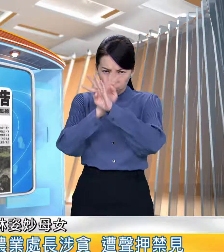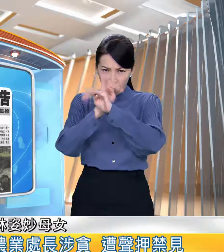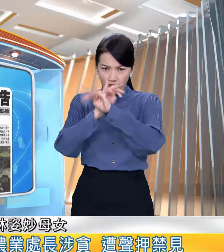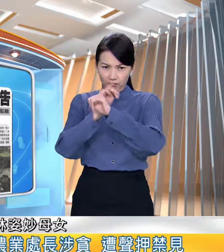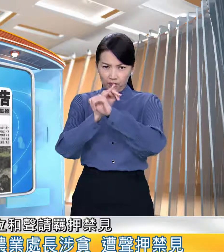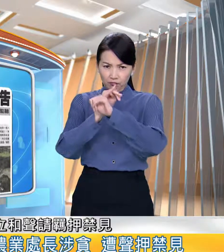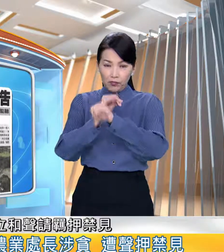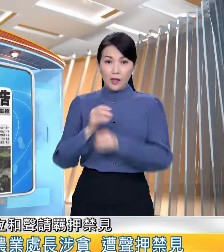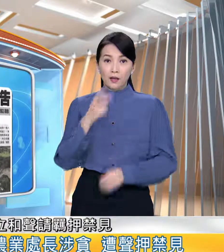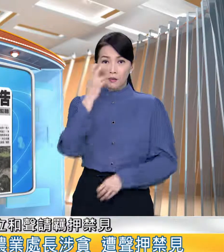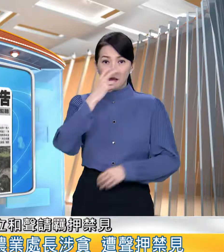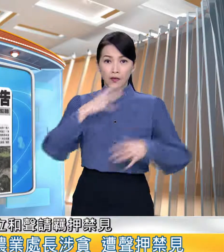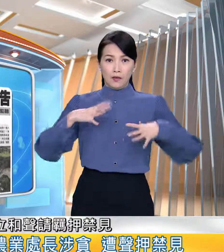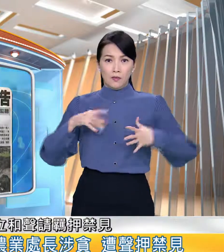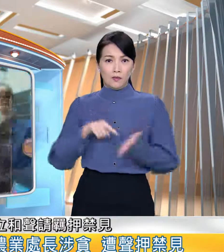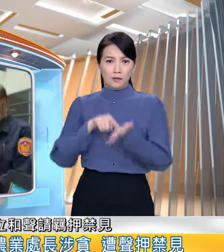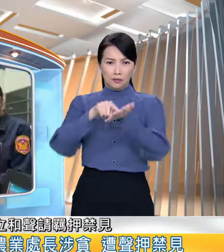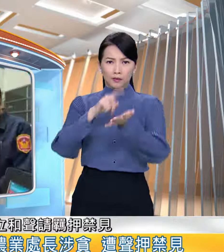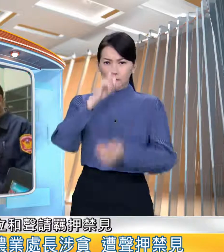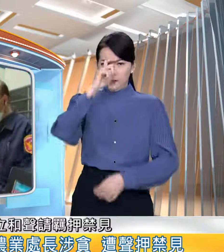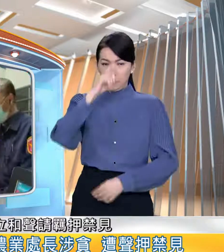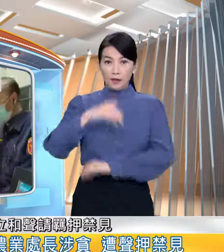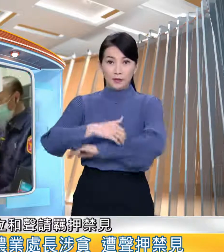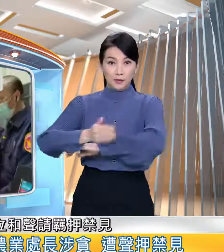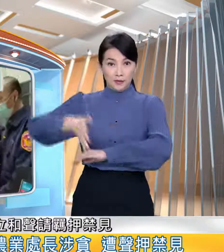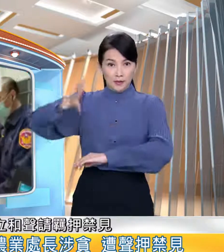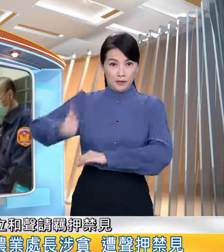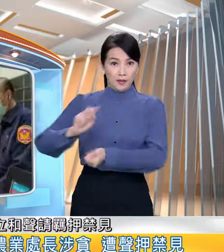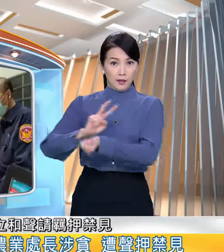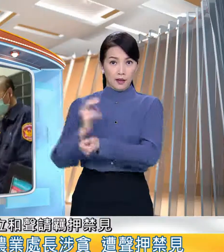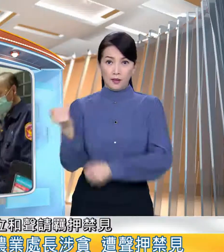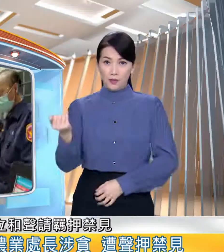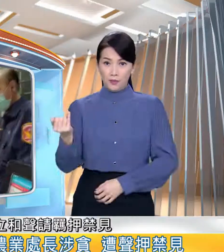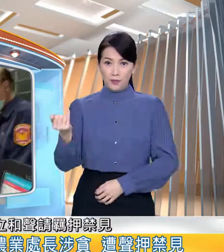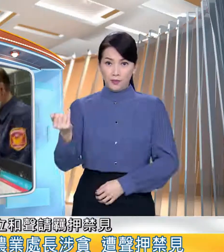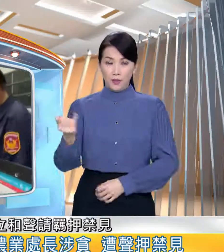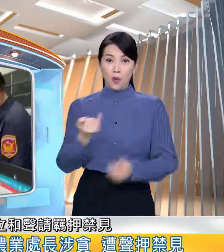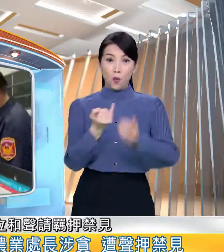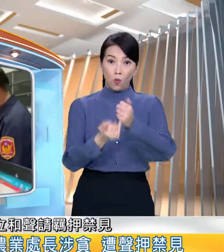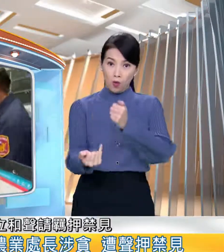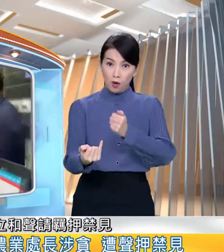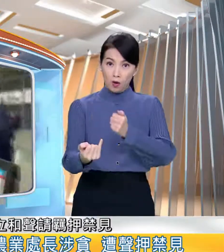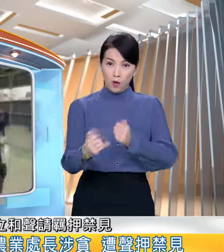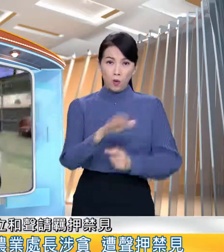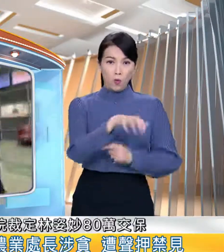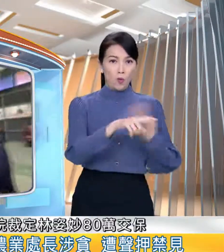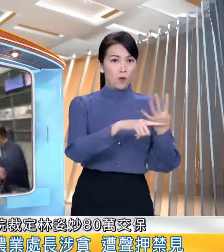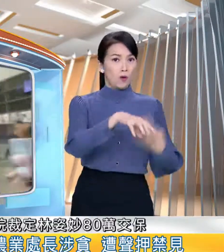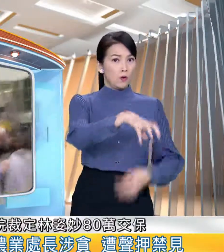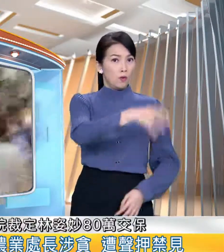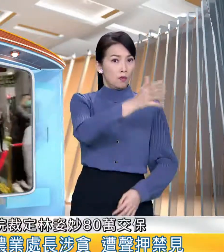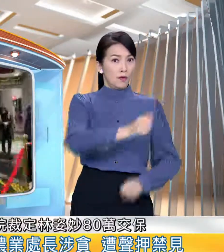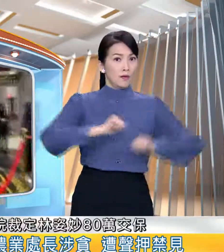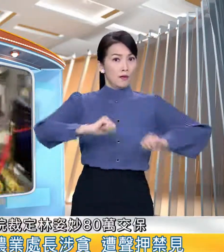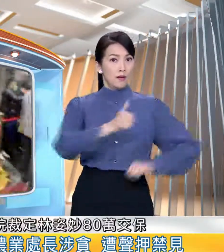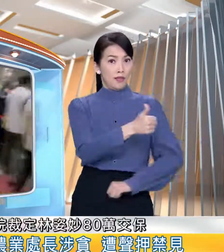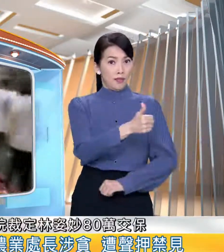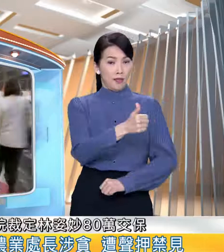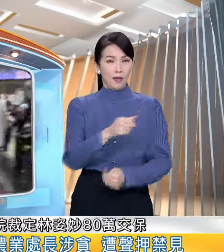女以及农业处长康立和申请羁押禁见。而昨天下午，法院